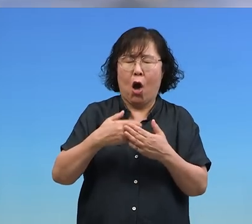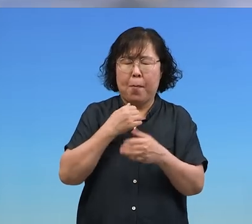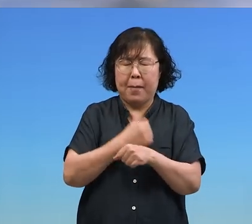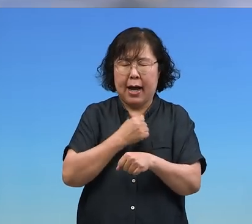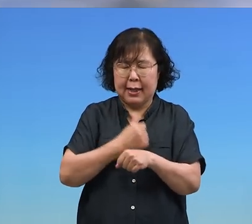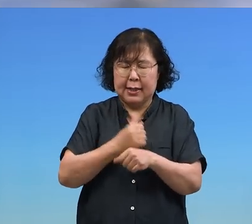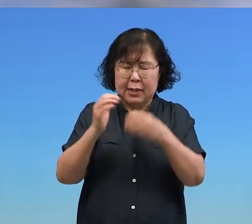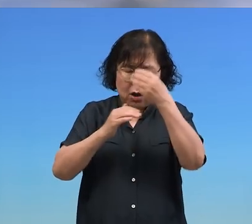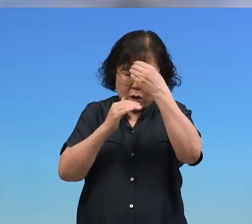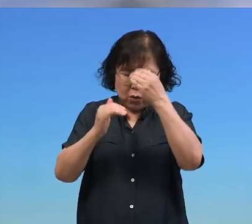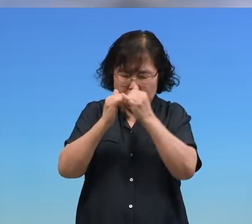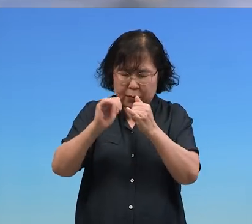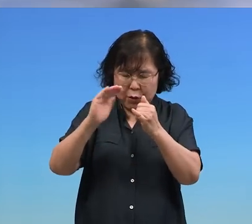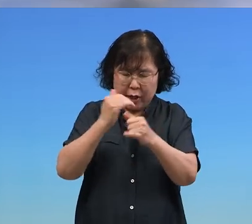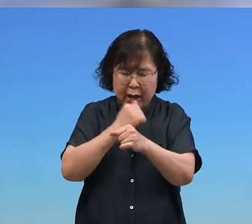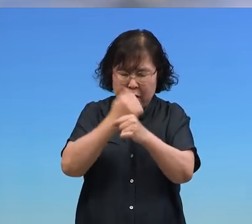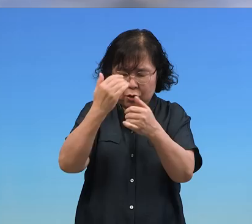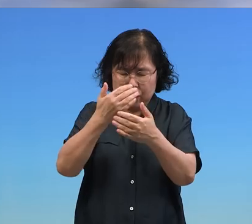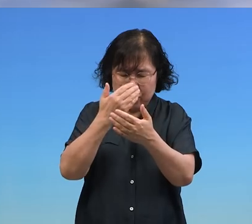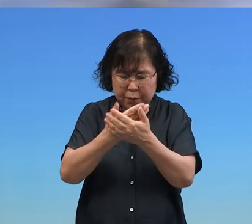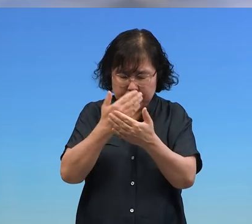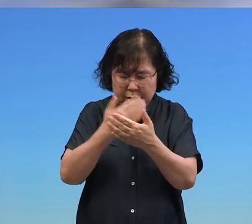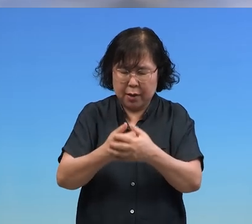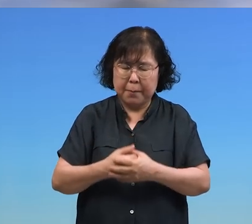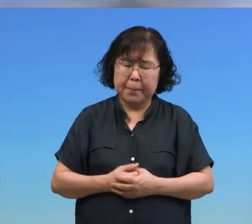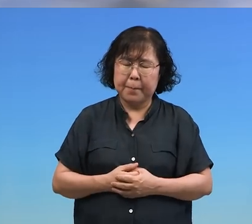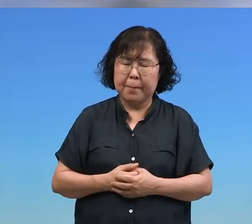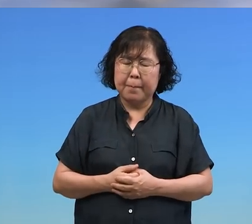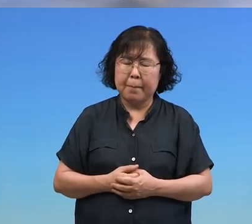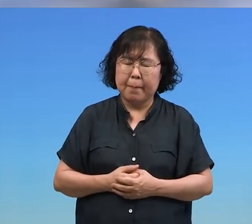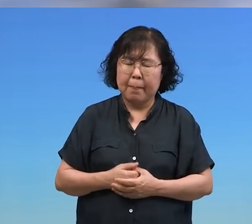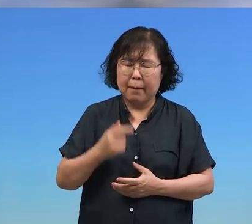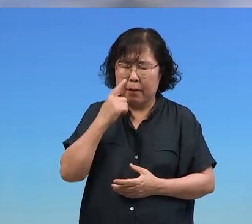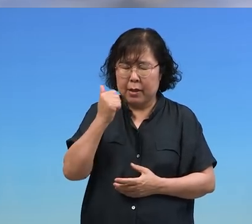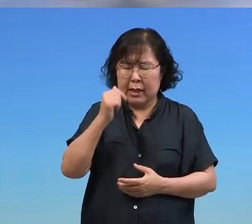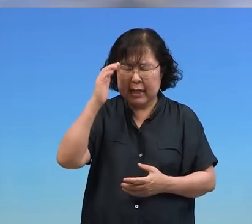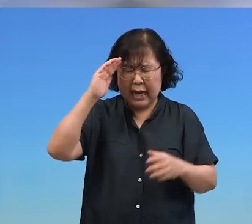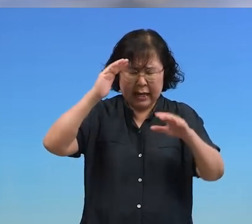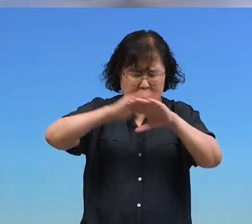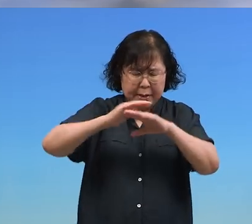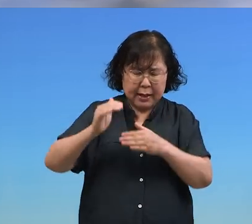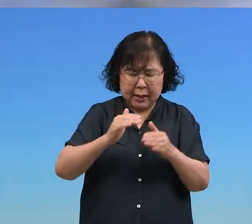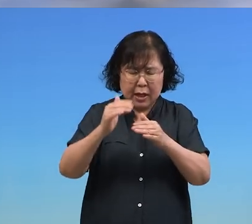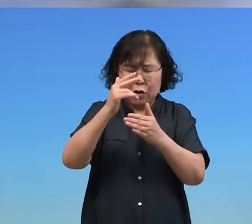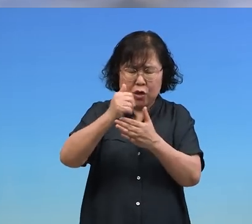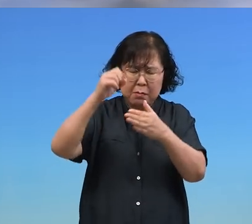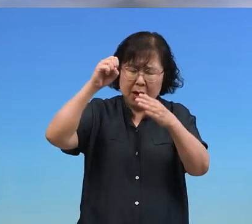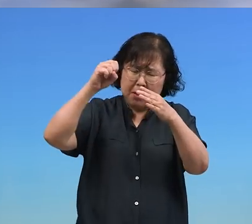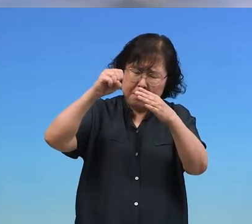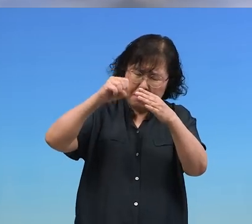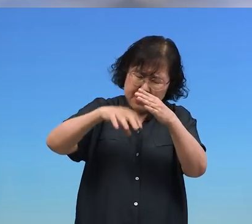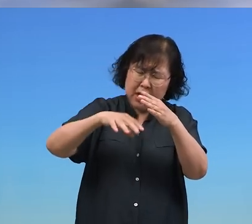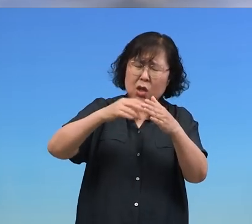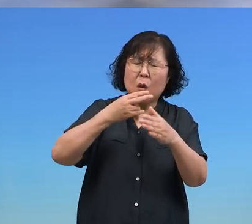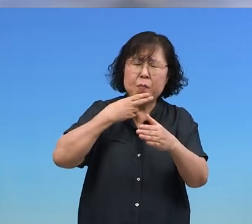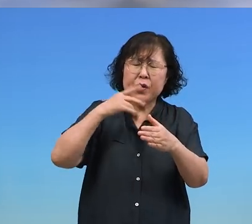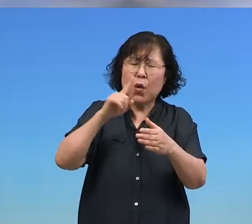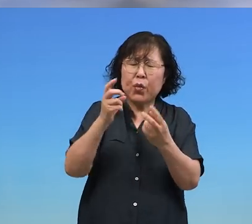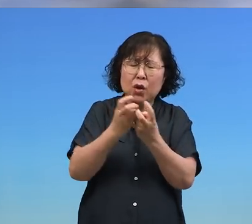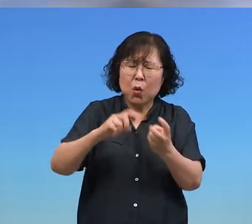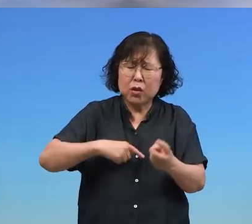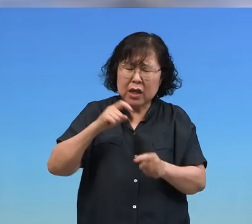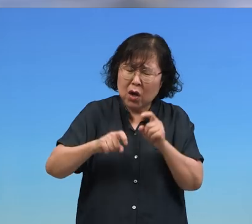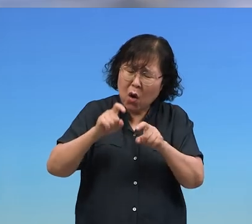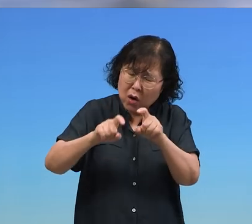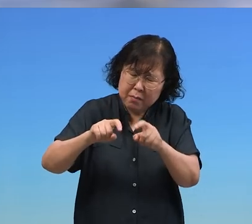경험하는 그런 성도님들 되게 하여 주시옵소서 아버지 이 캄캄한 길에 주님의 빚 없이 어떻게 혼자